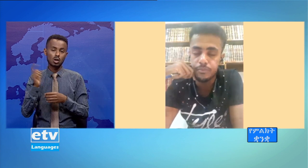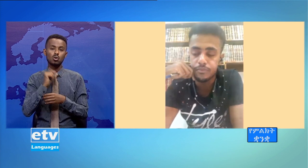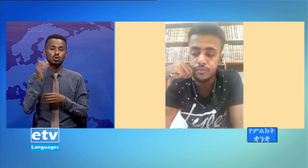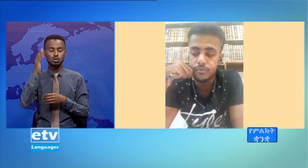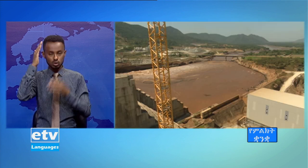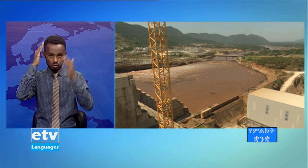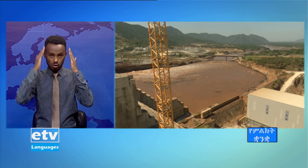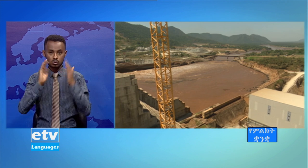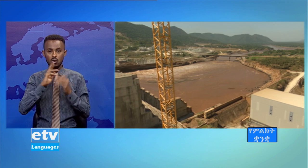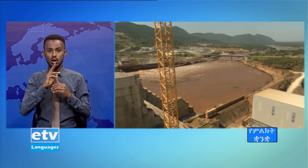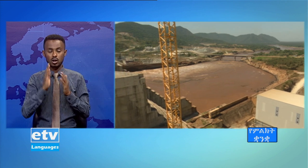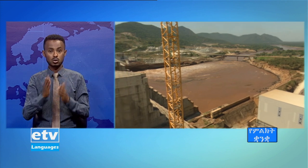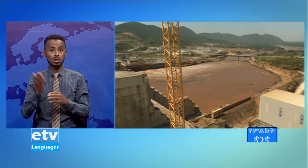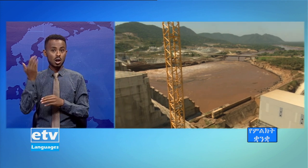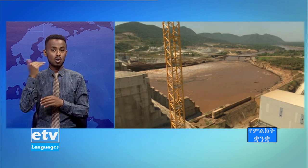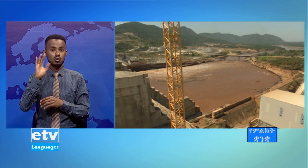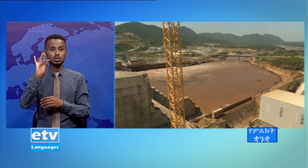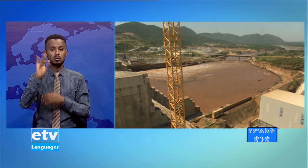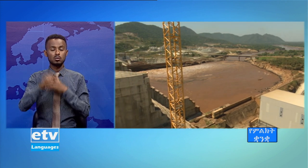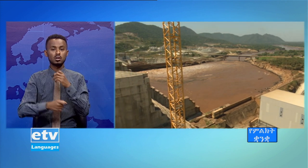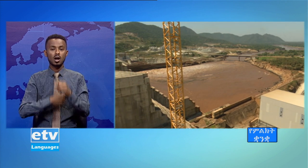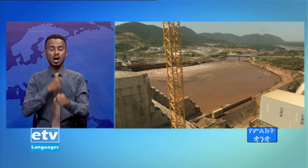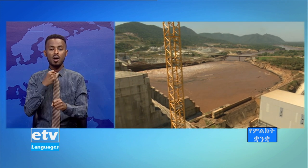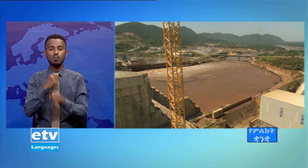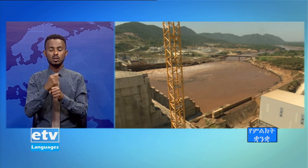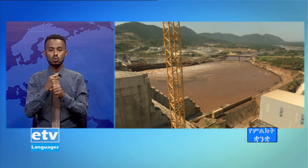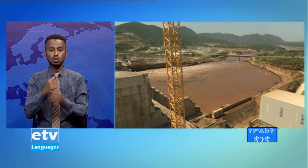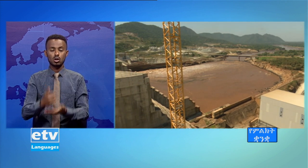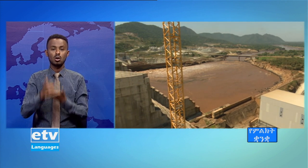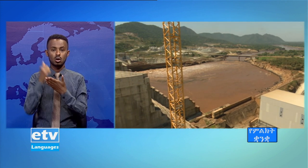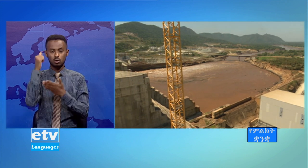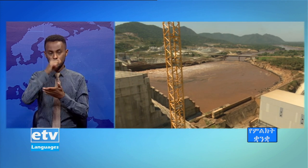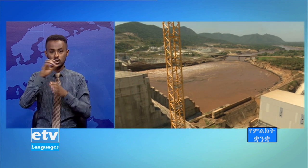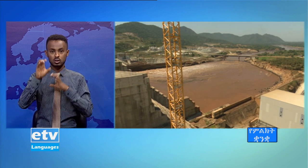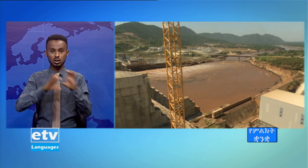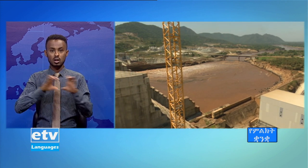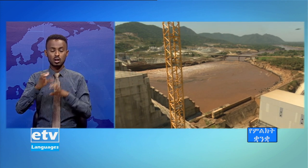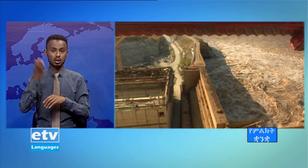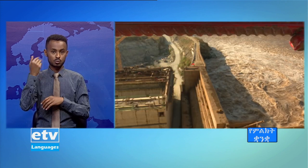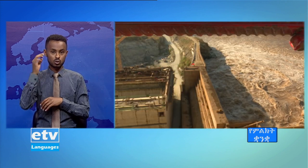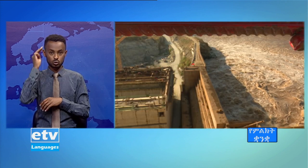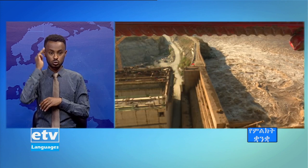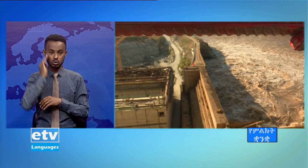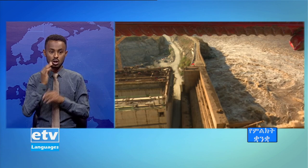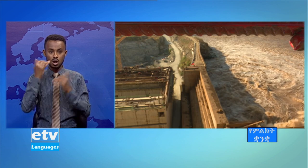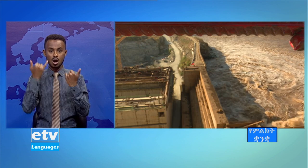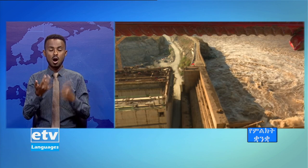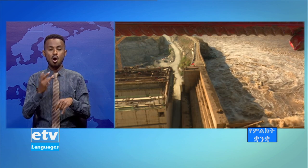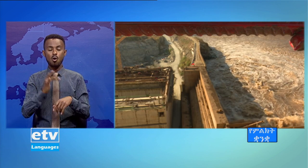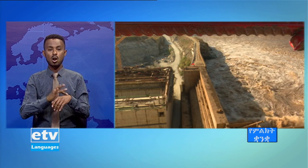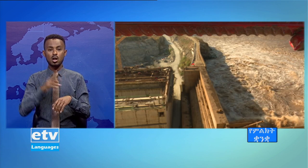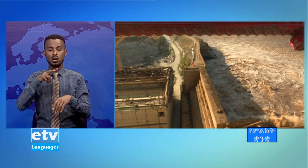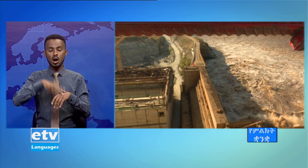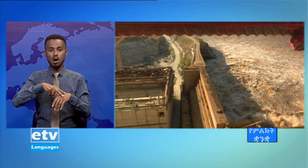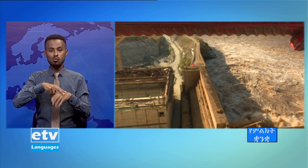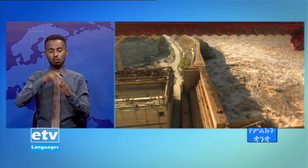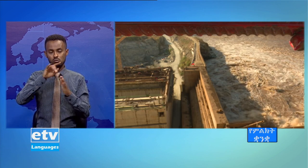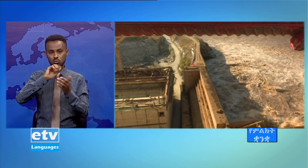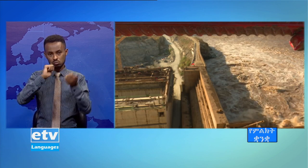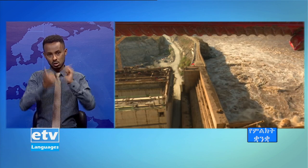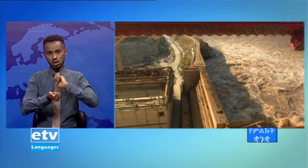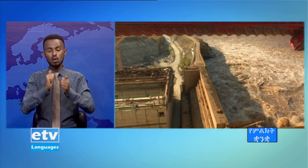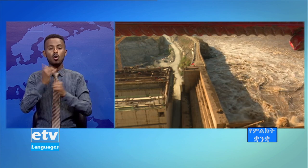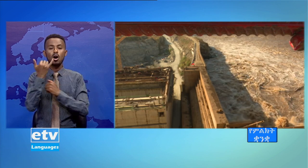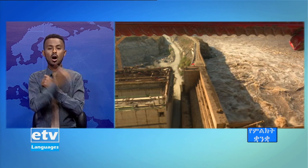ናቸው። ላለፉት 8 ዓመታት ውግንናዋን ለኢትዮጵያ ስታደርግ የነበረችው ሱዳን አሁን ላይ ያቋም መዋዠቋ